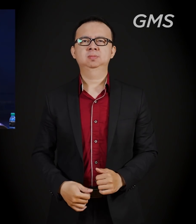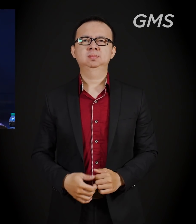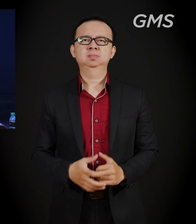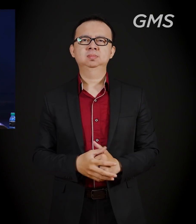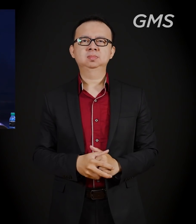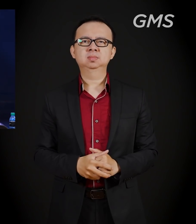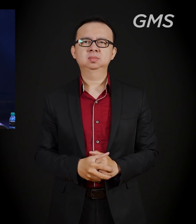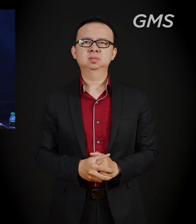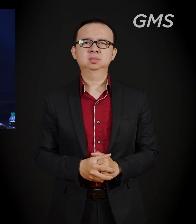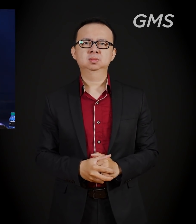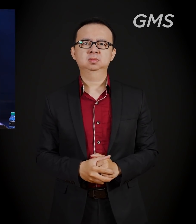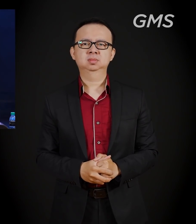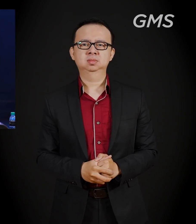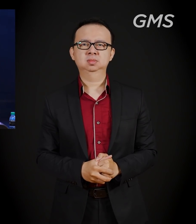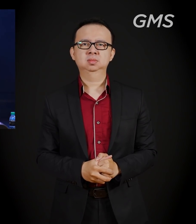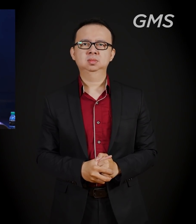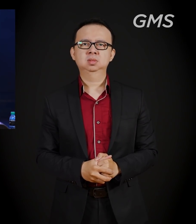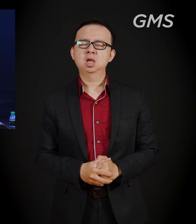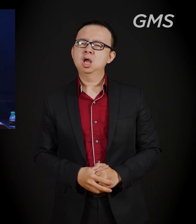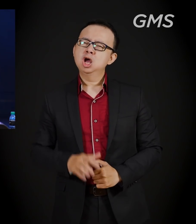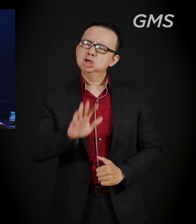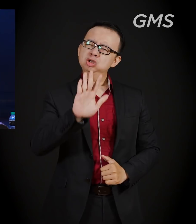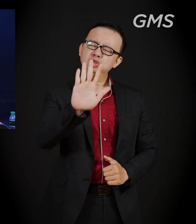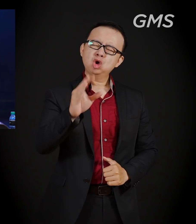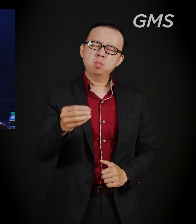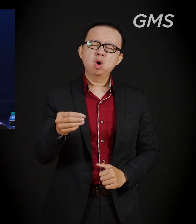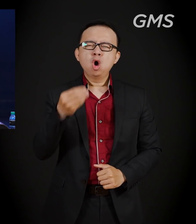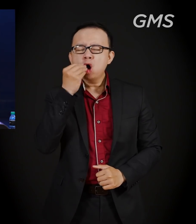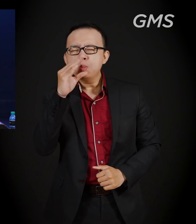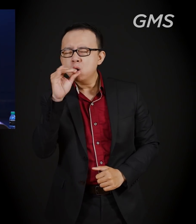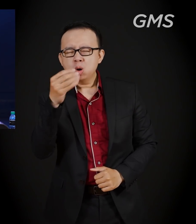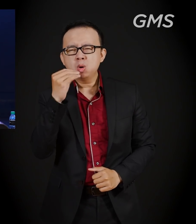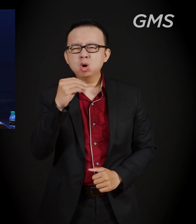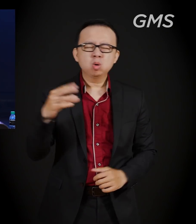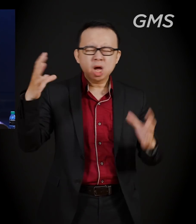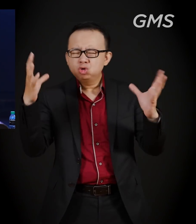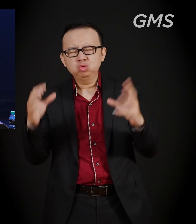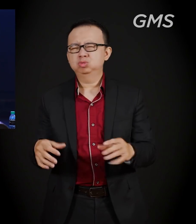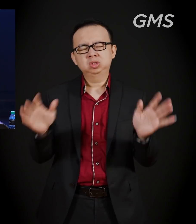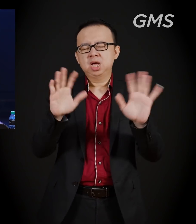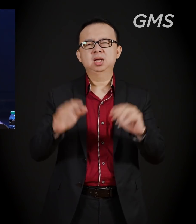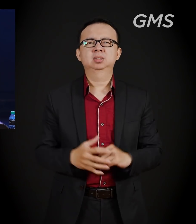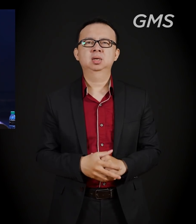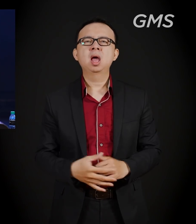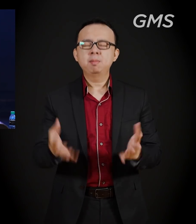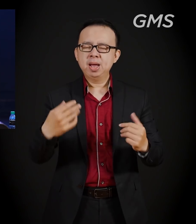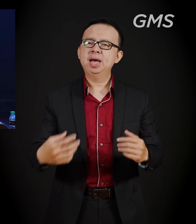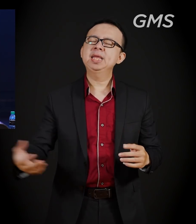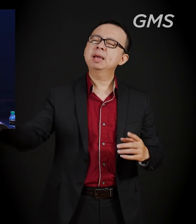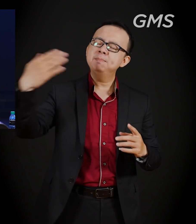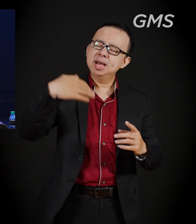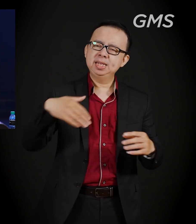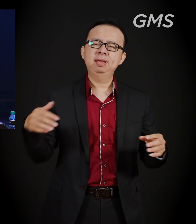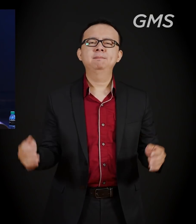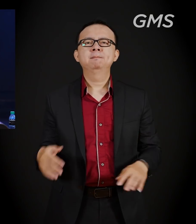kan? Sudah. Stop kegaduhan-kegaduhan, perdebatan-perdebatan yang ada. Mari kita kembali kepada marwah